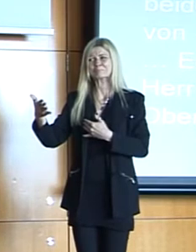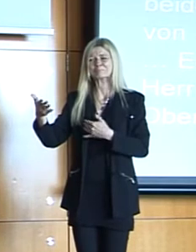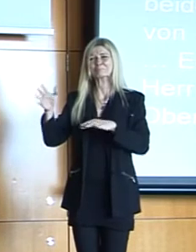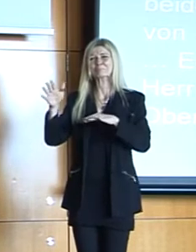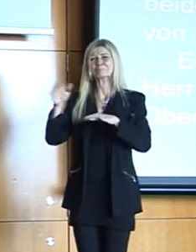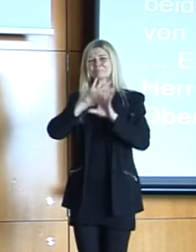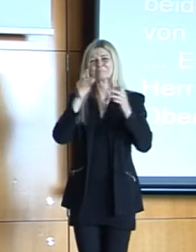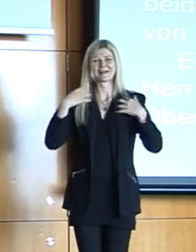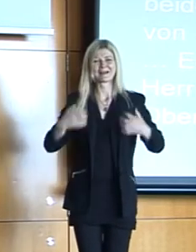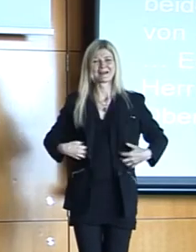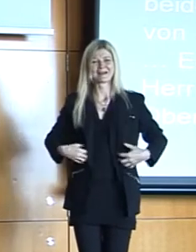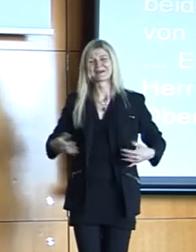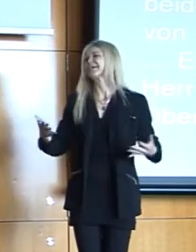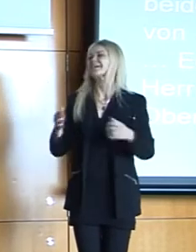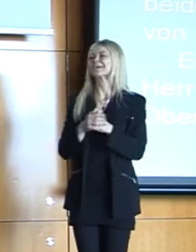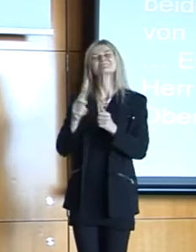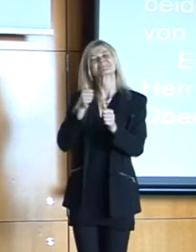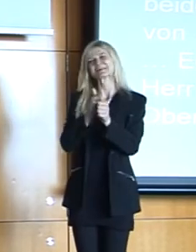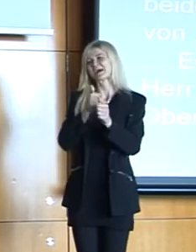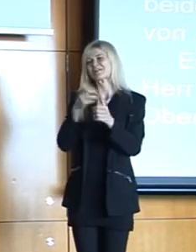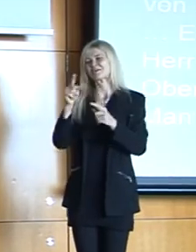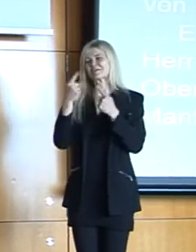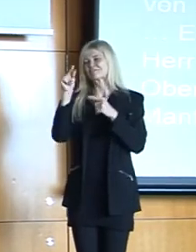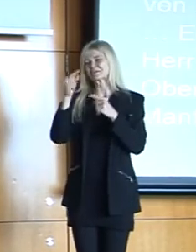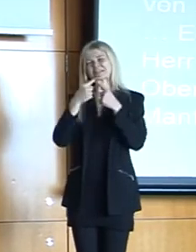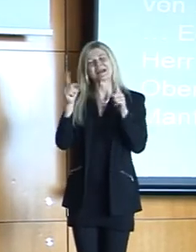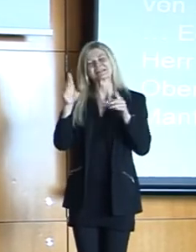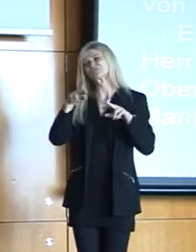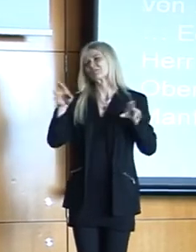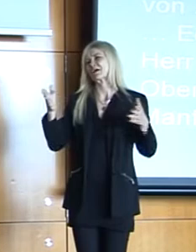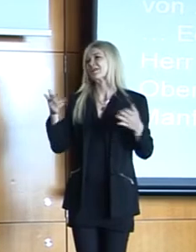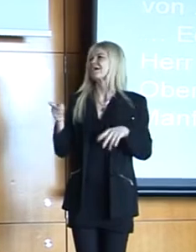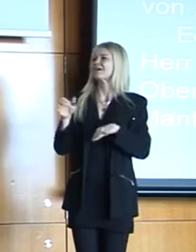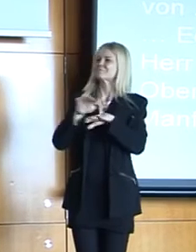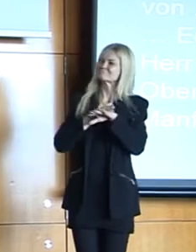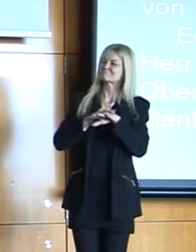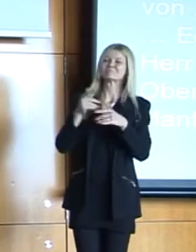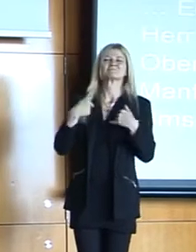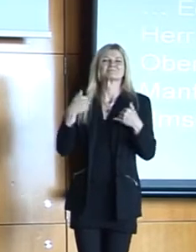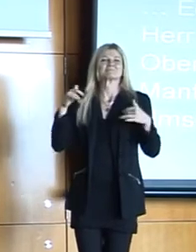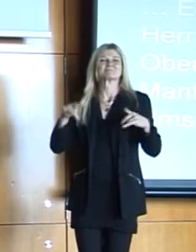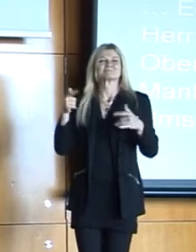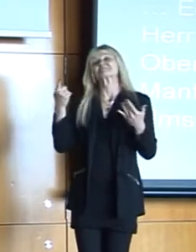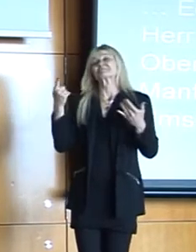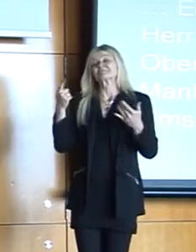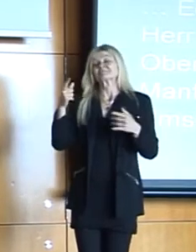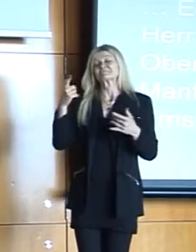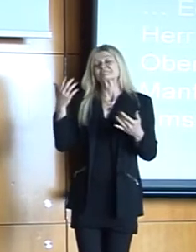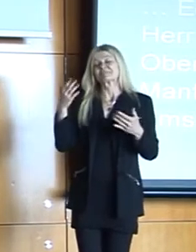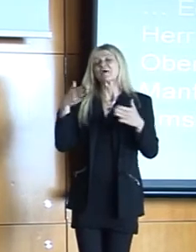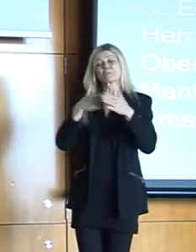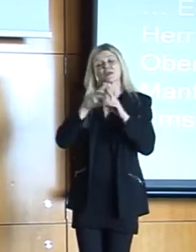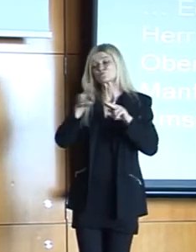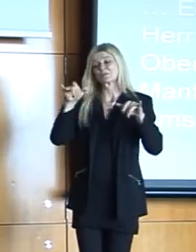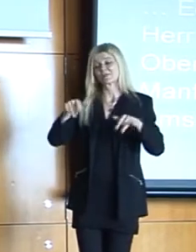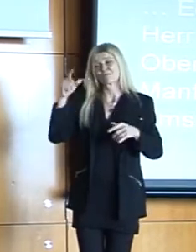Manfred Umschaden. Die Reihenfolge ist ein bisschen anders normal, aber wie gesagt, wir haben Barrieren im Kopf. Und ja, es